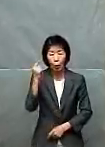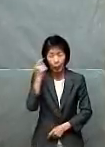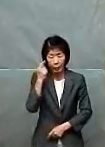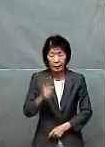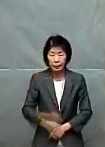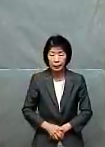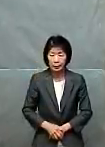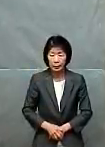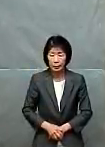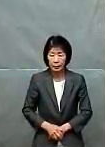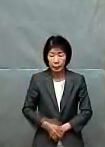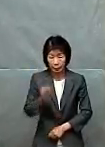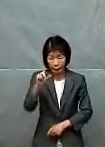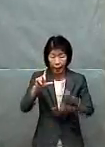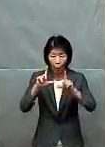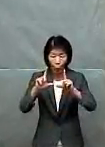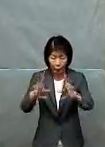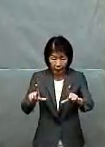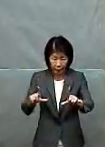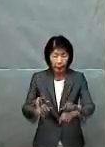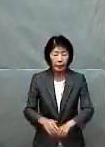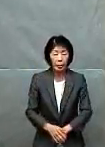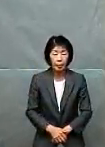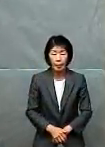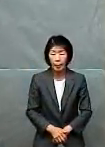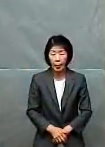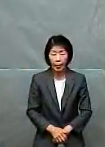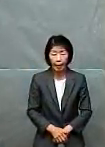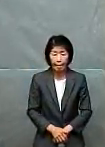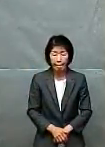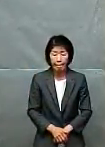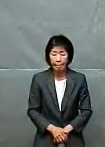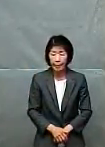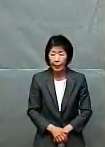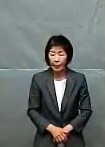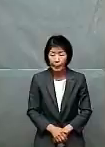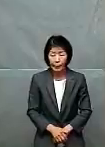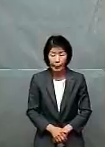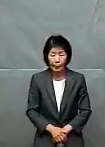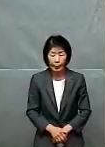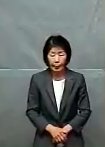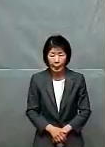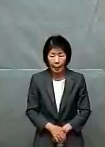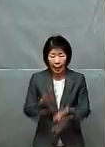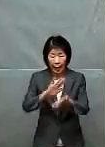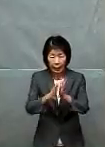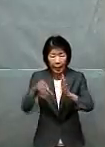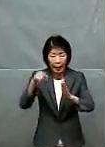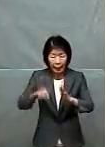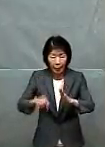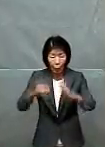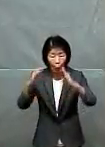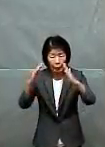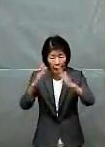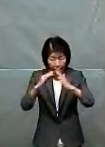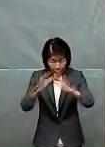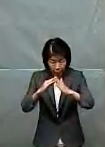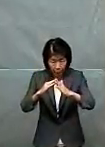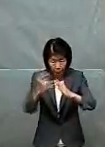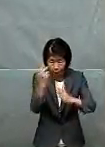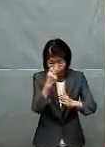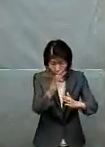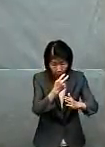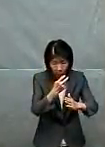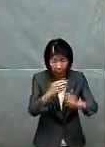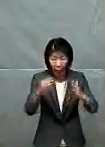い、今岸田さんからご質問ありました。それは県内の建築物ということでありますので